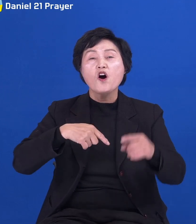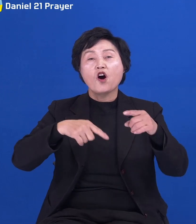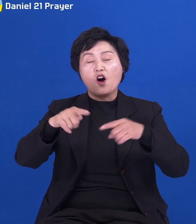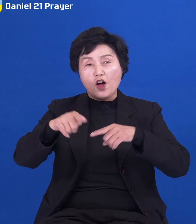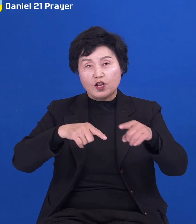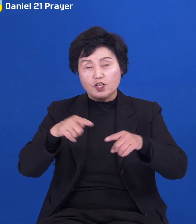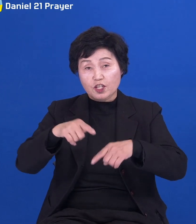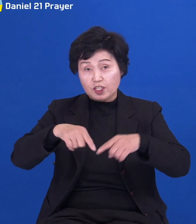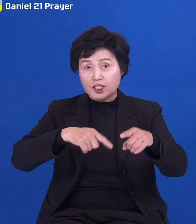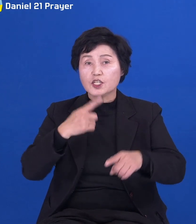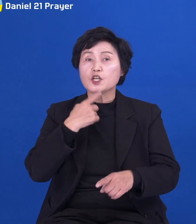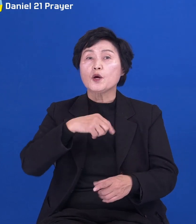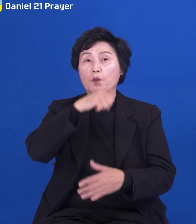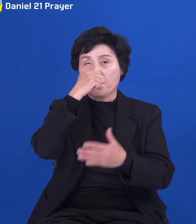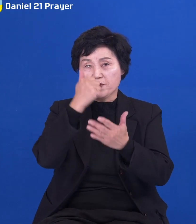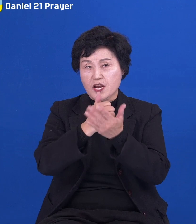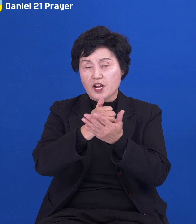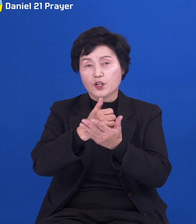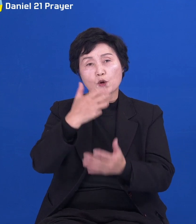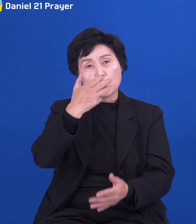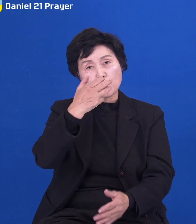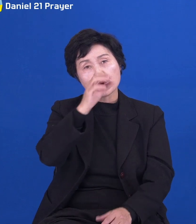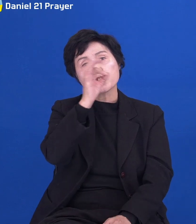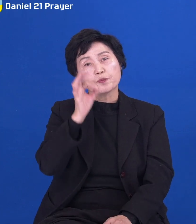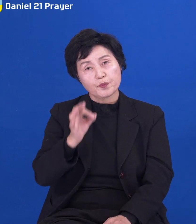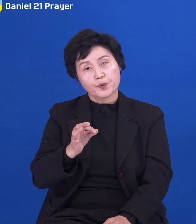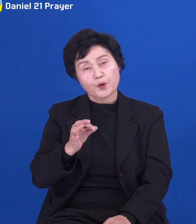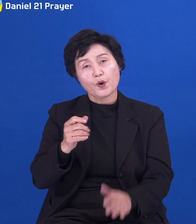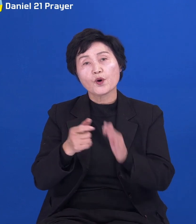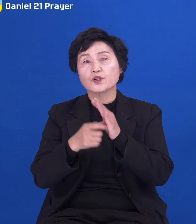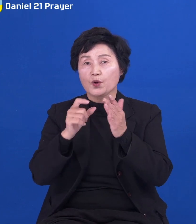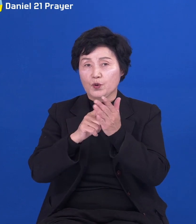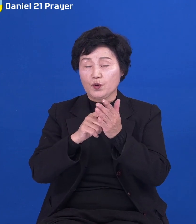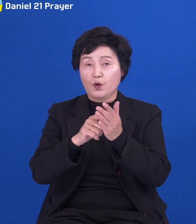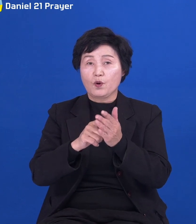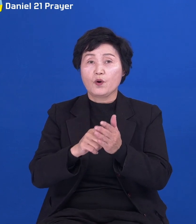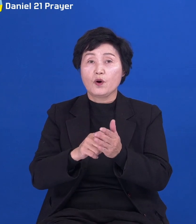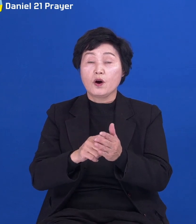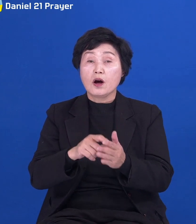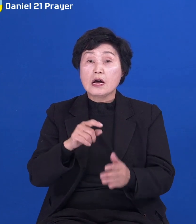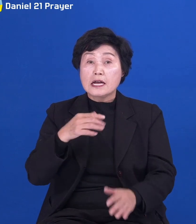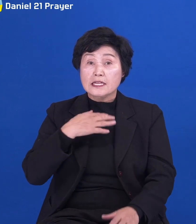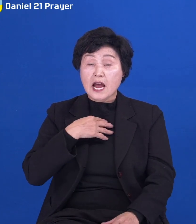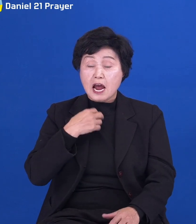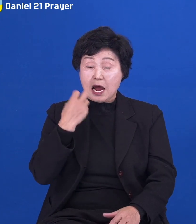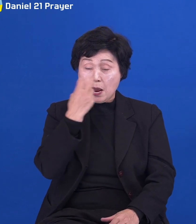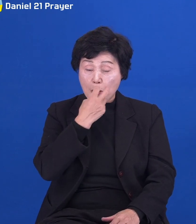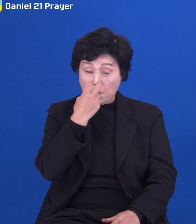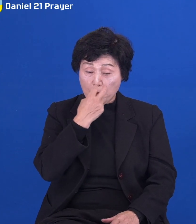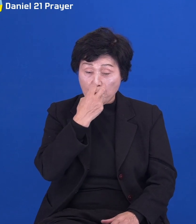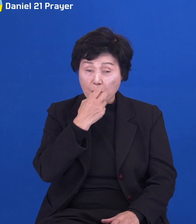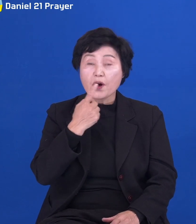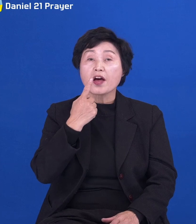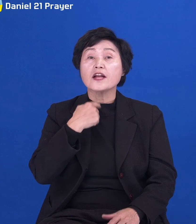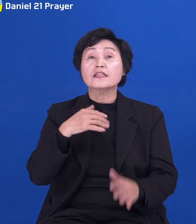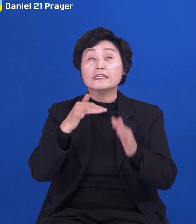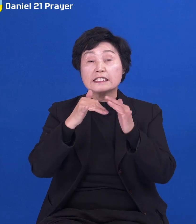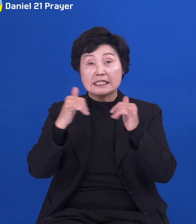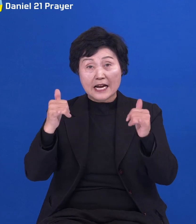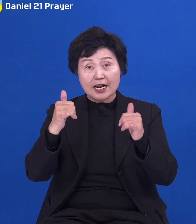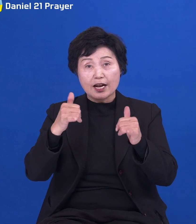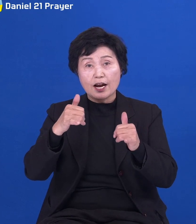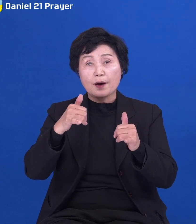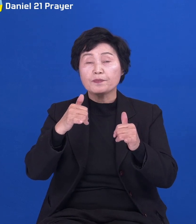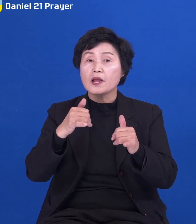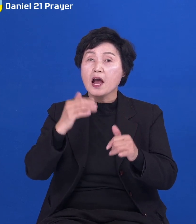지금 정치범들을 관리하는데 지금 제가 들어가게 된 거예요. 그때 저를 조사했던 보이부 조사관은 중자였어요.